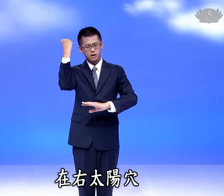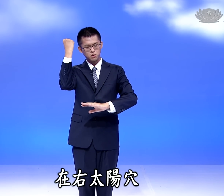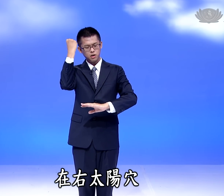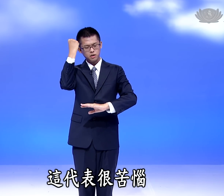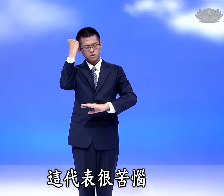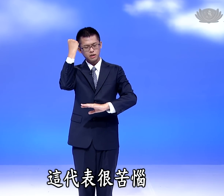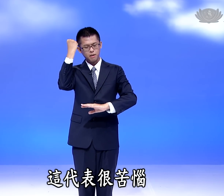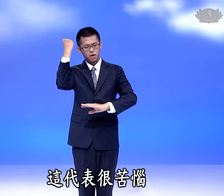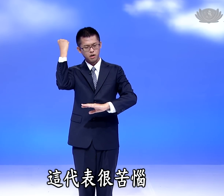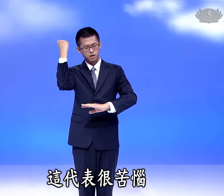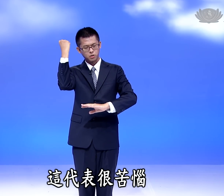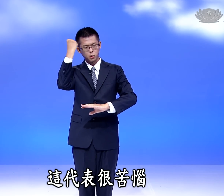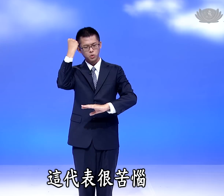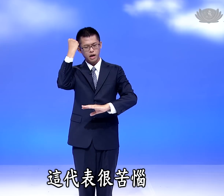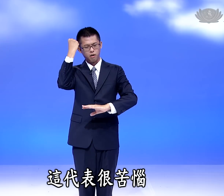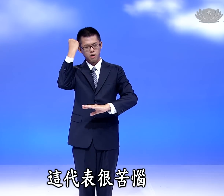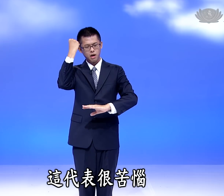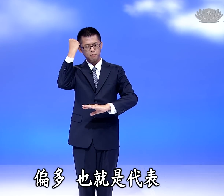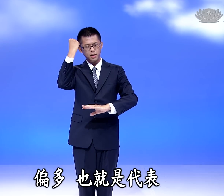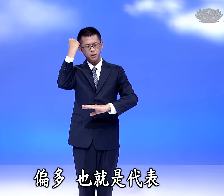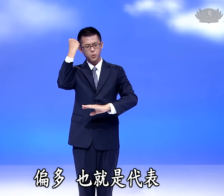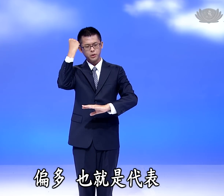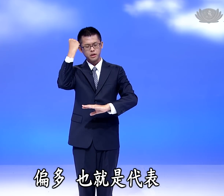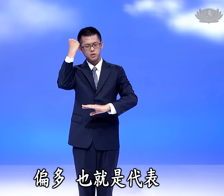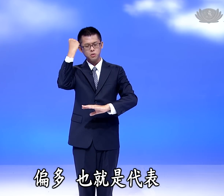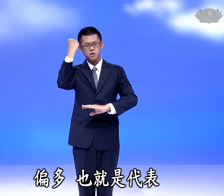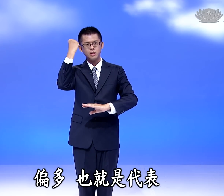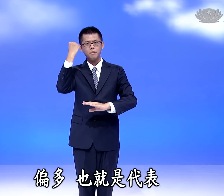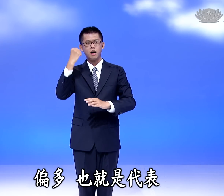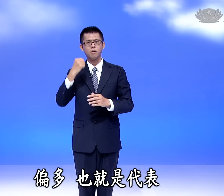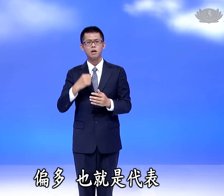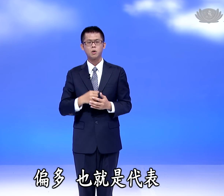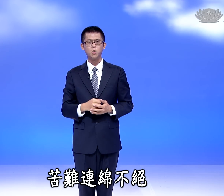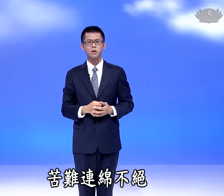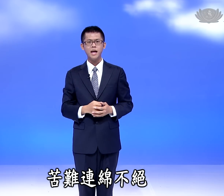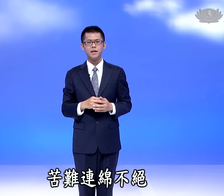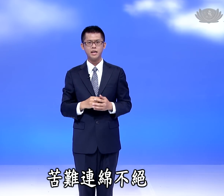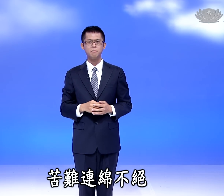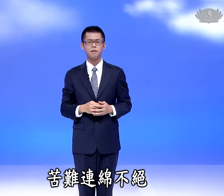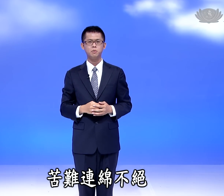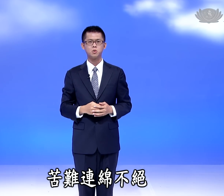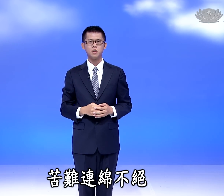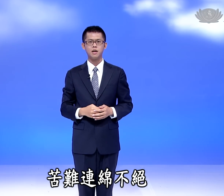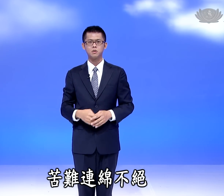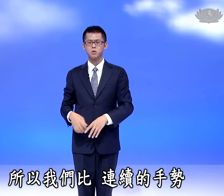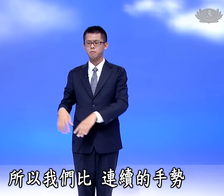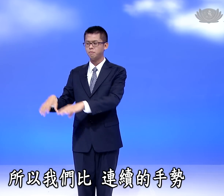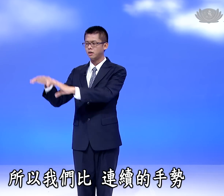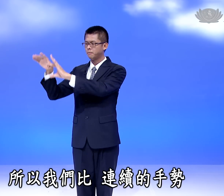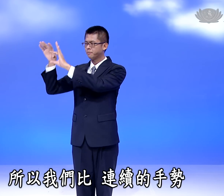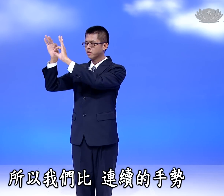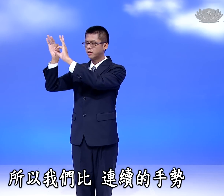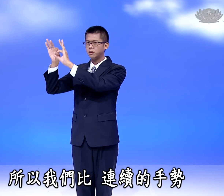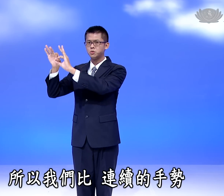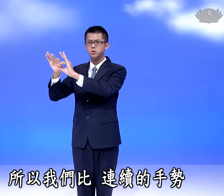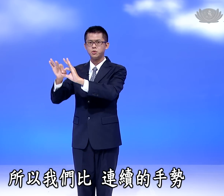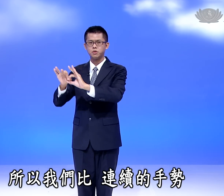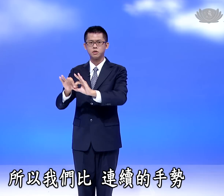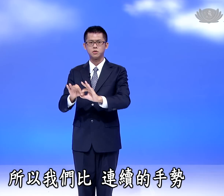穴，这代表很苦恼；偏多也就是代表苦难连绵不绝，说我们比延续的手